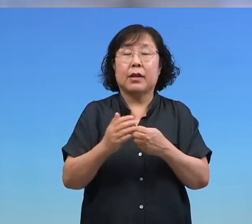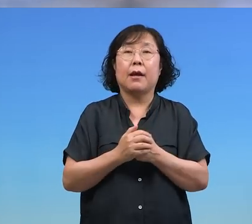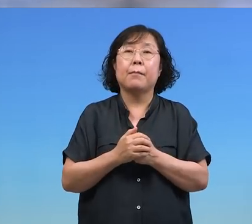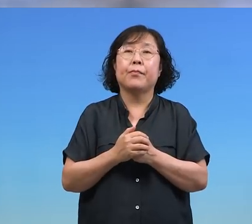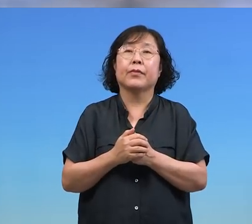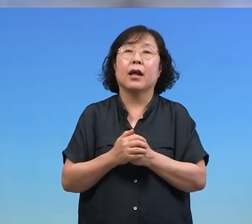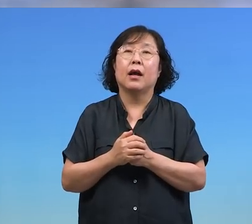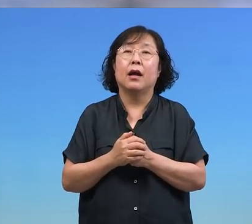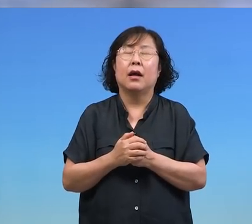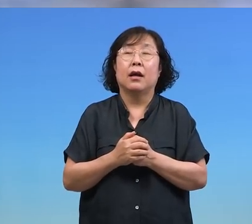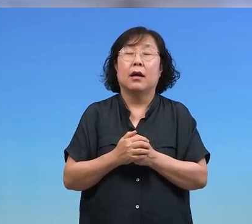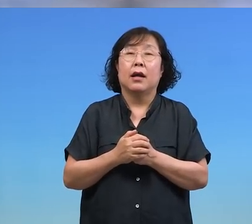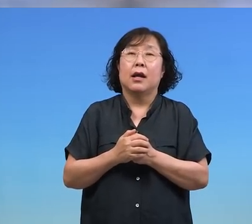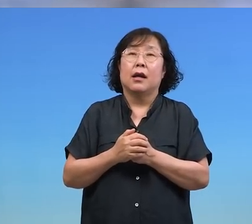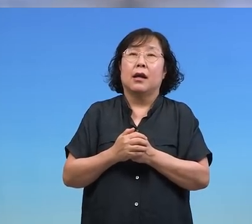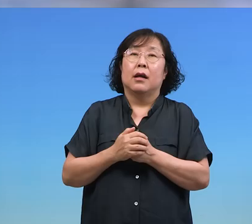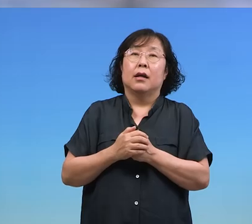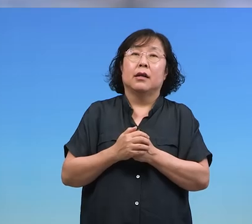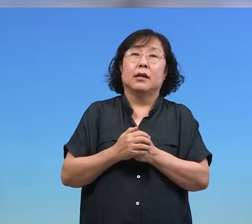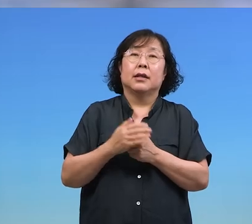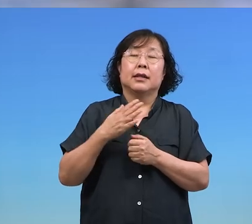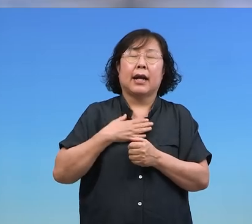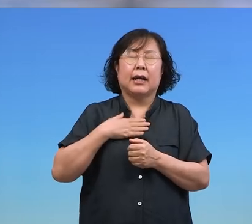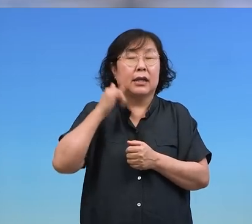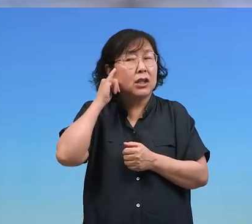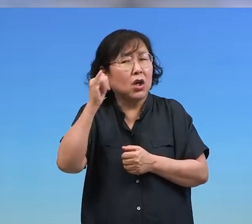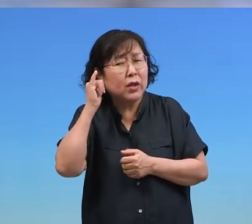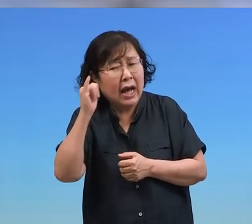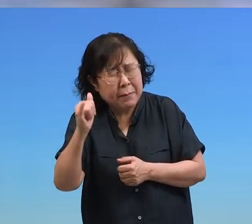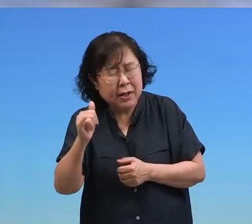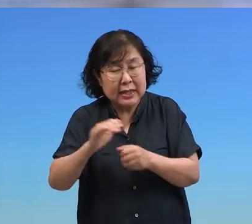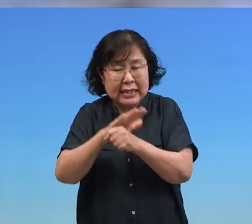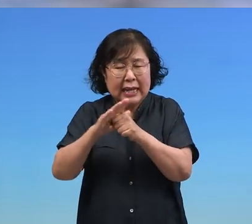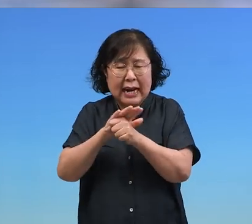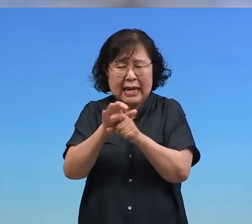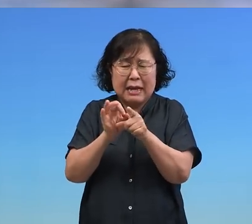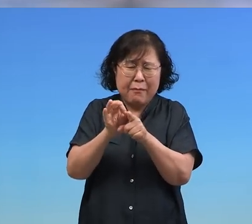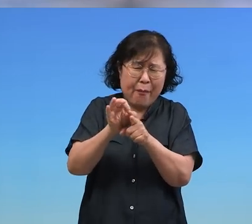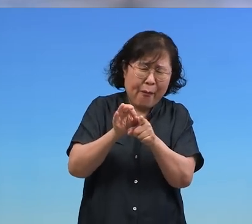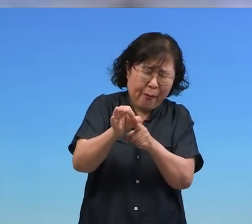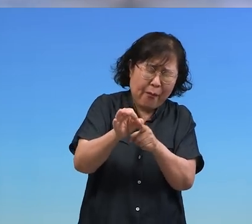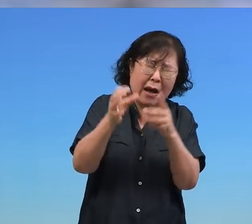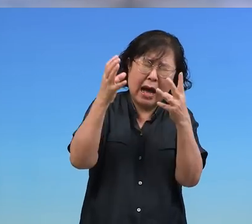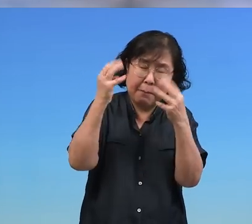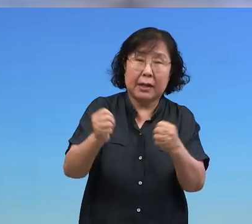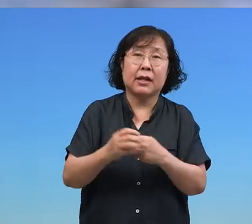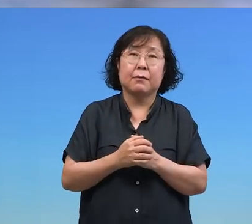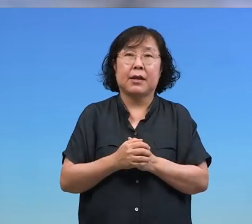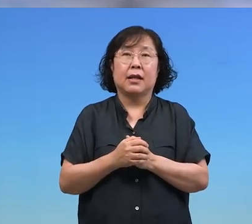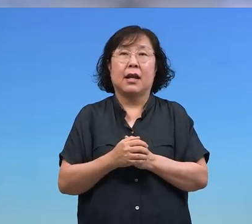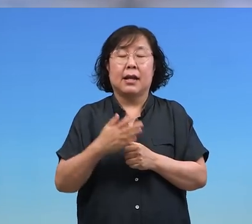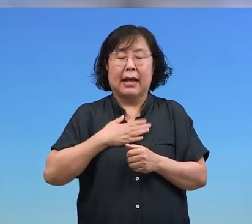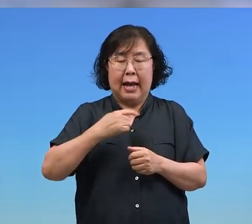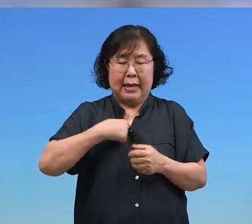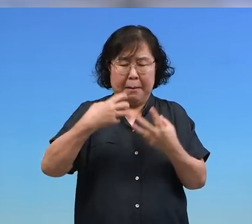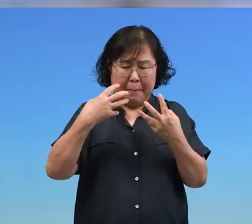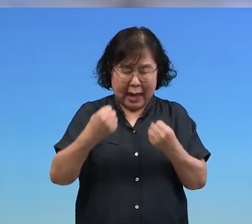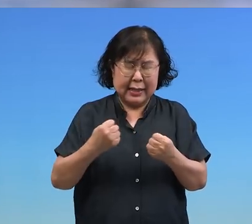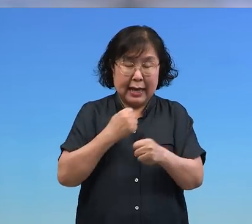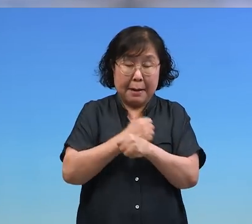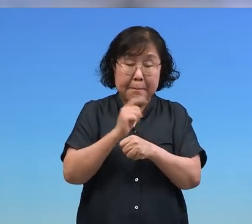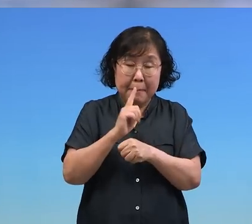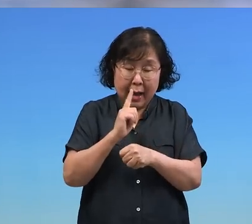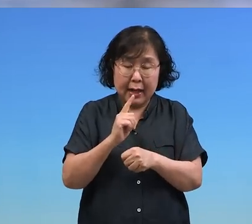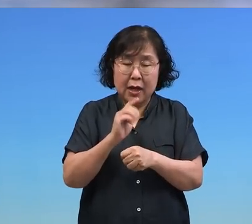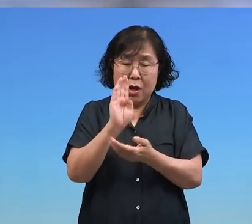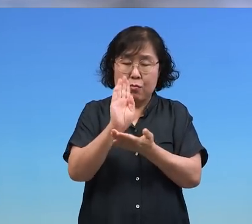드리고 하는데 그렇게 그냥 사랑의 잔소리가 많았어요 제일 많이 했던 게